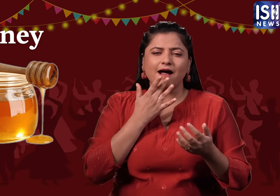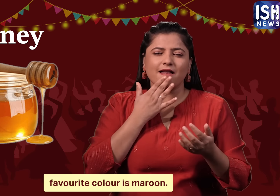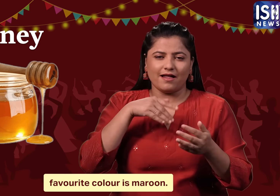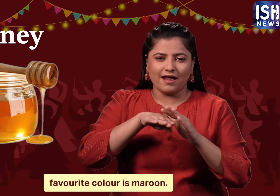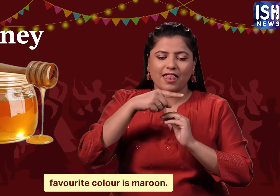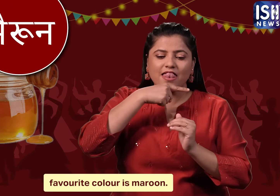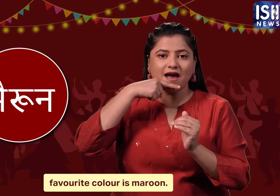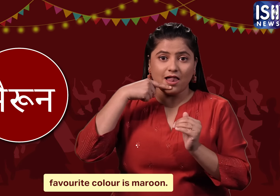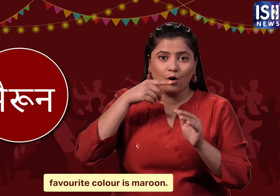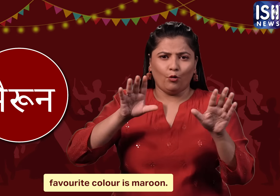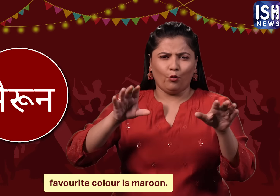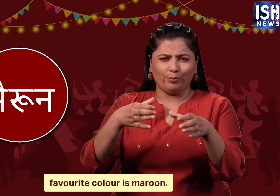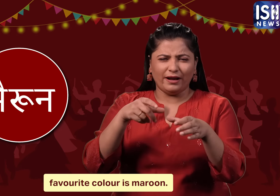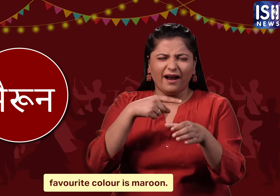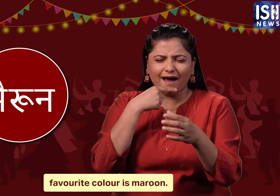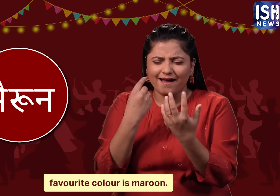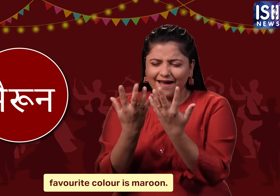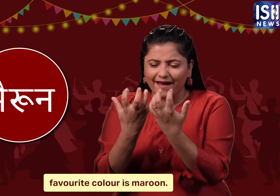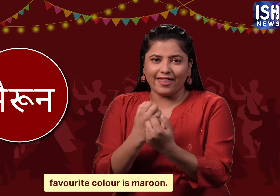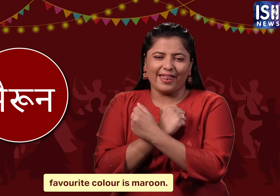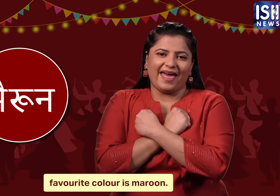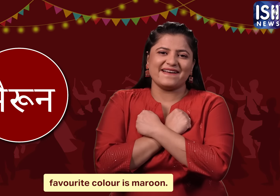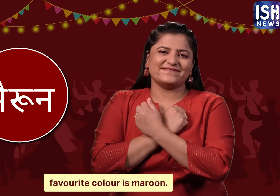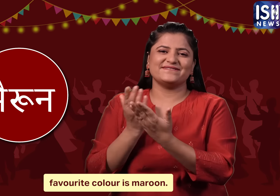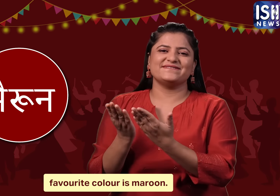शहद और प्रिय रंग मरून है।